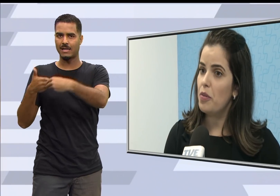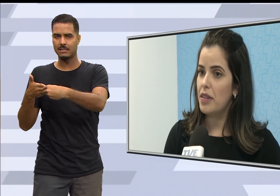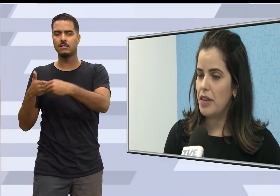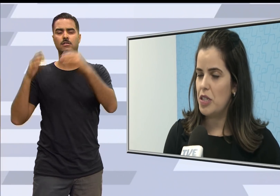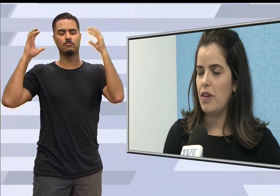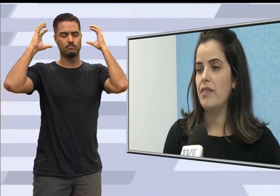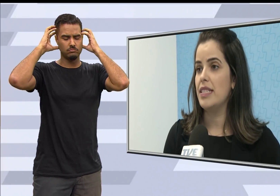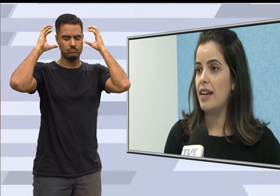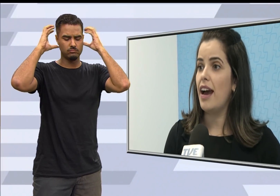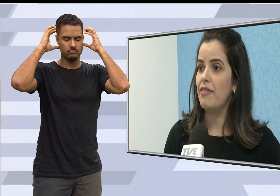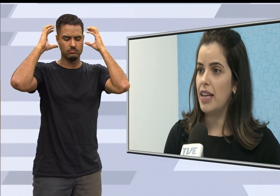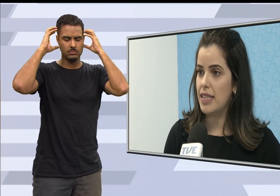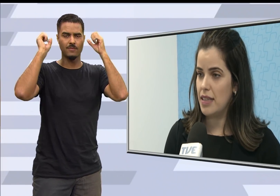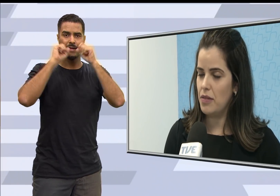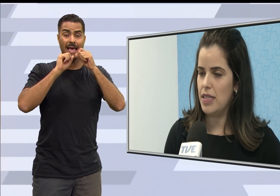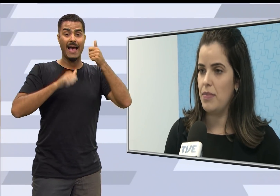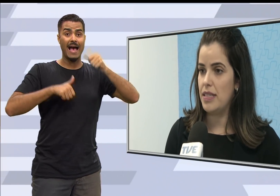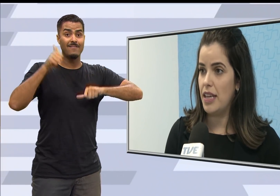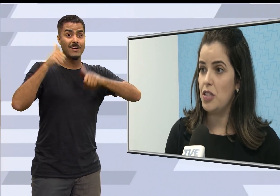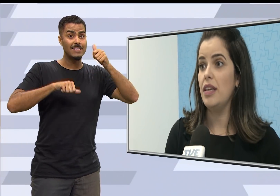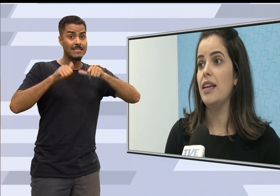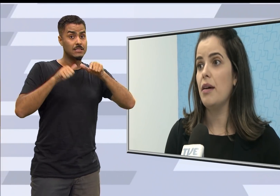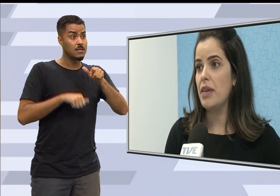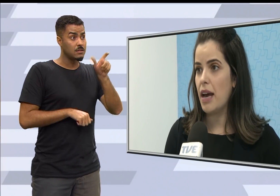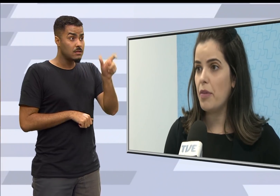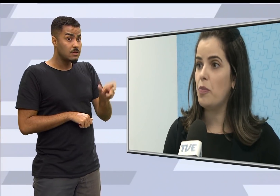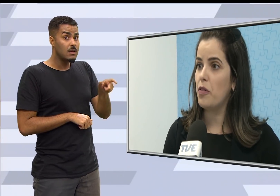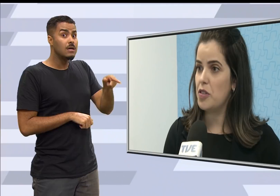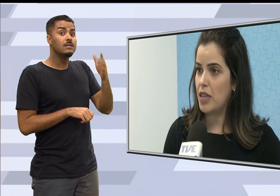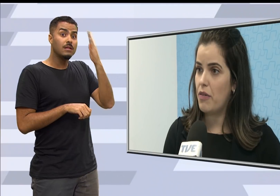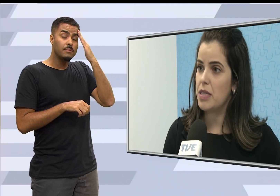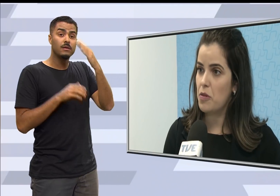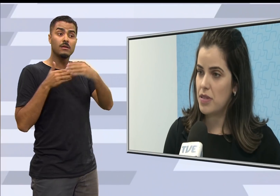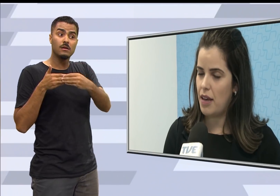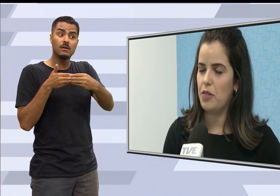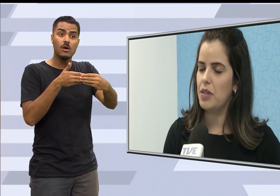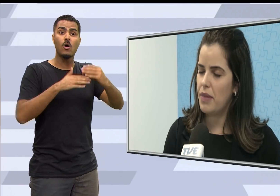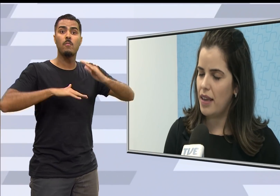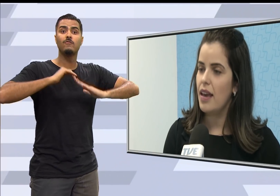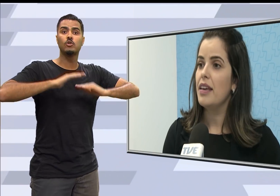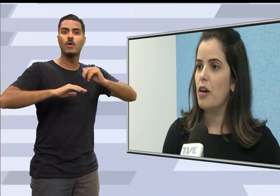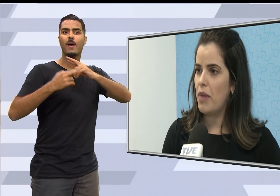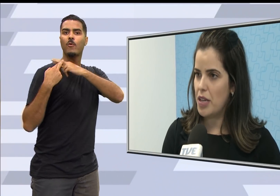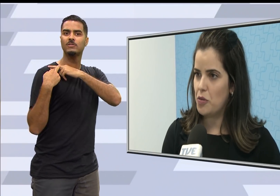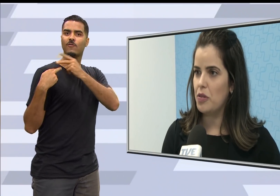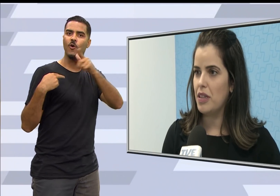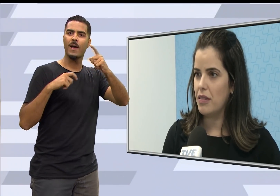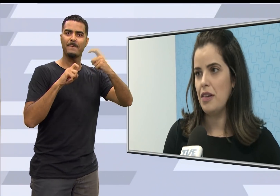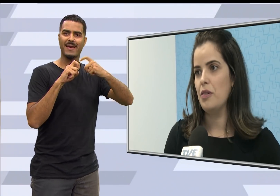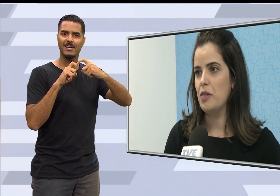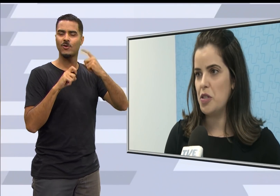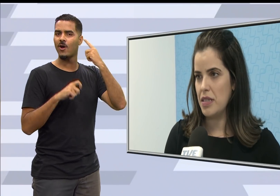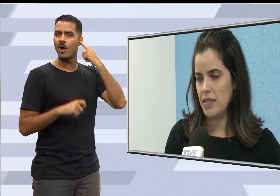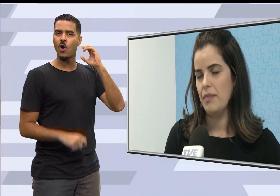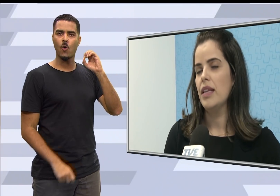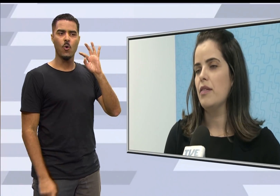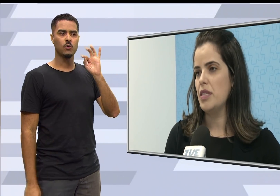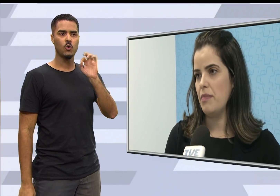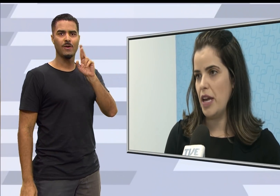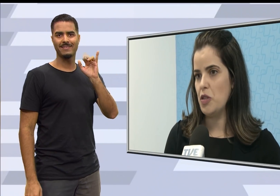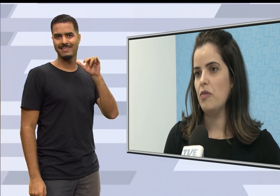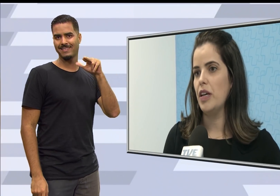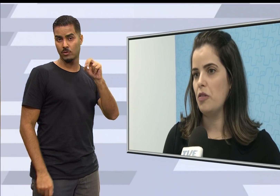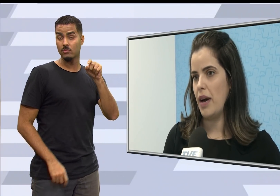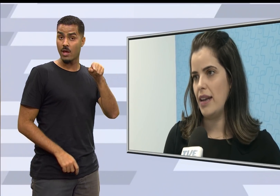muito importante, vai fazer a avaliação desse paciente e encaminhar para o profissional responsável também, que é o médico otorrinolaringologista. Então,